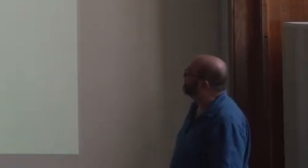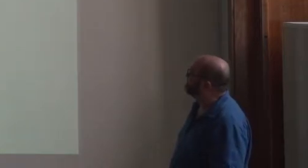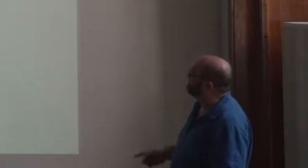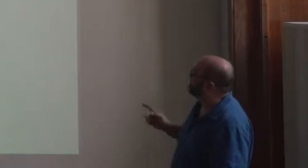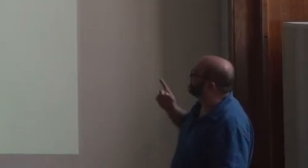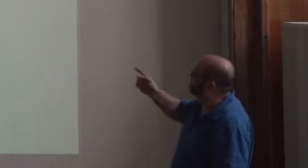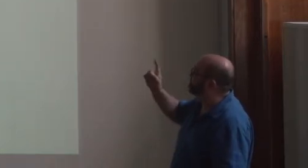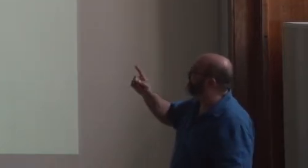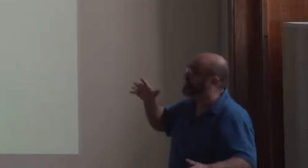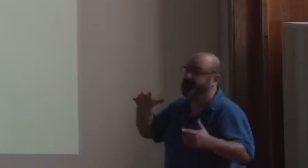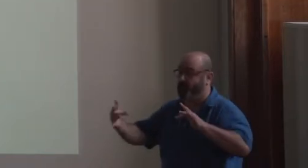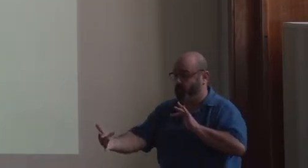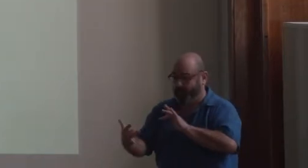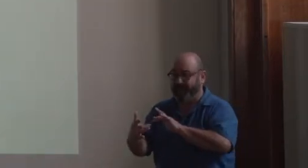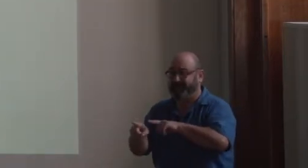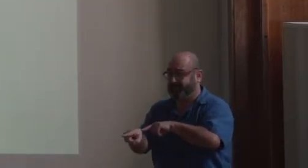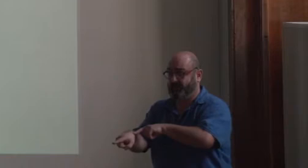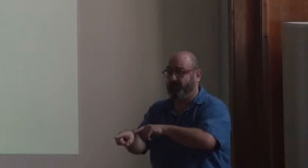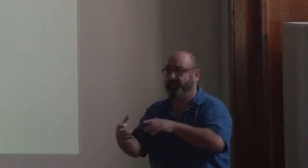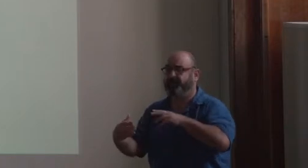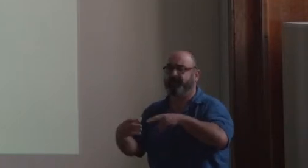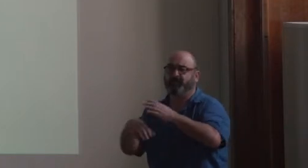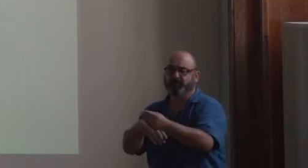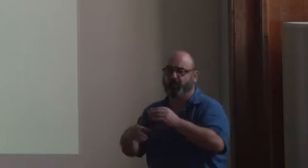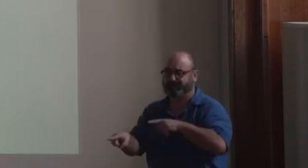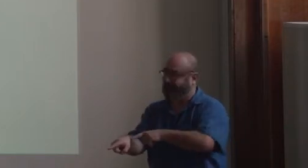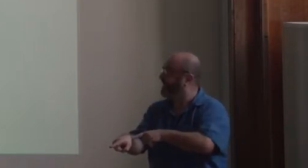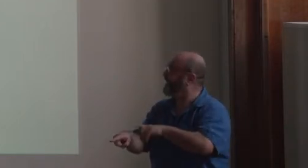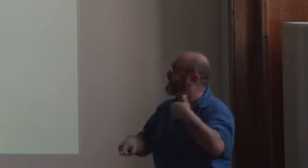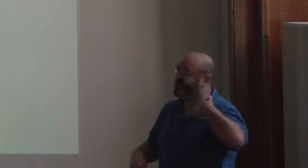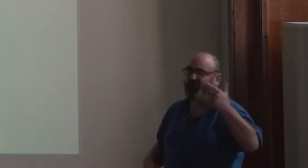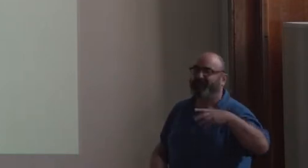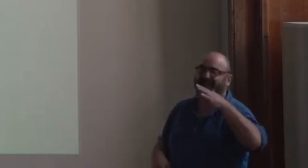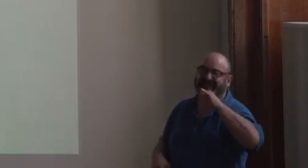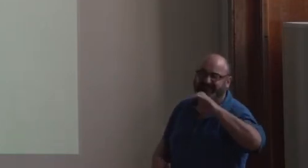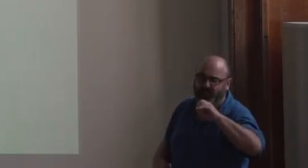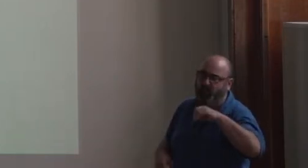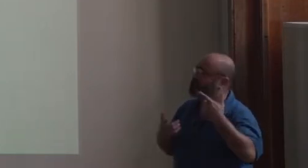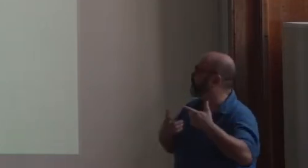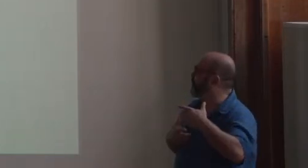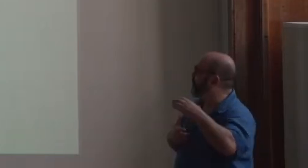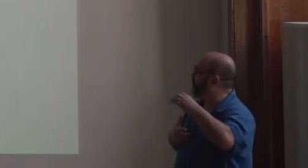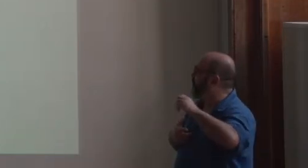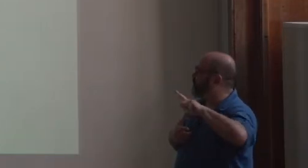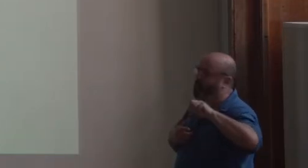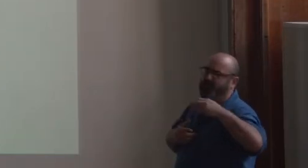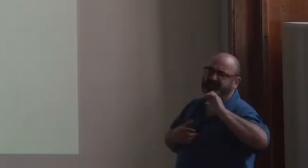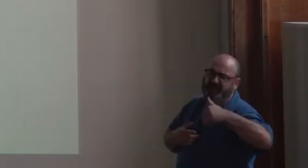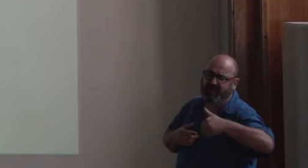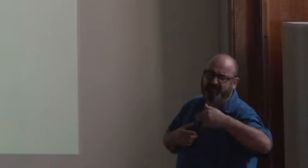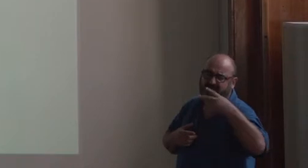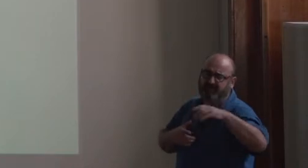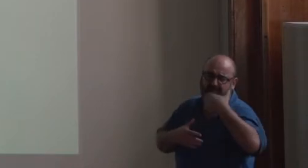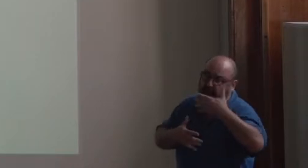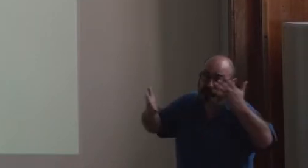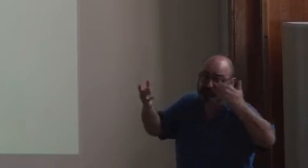Donc après, vous connectez au port série avec Screen, avec TIO, l'outil que je viens d'utiliser, ou avec CoolTerm sur Mac, ou avec votre outil préféré. Je ne